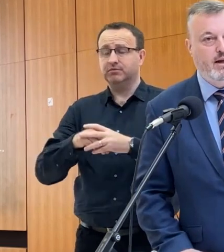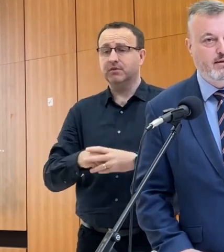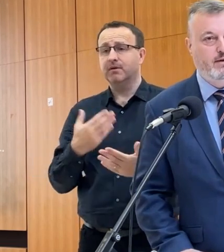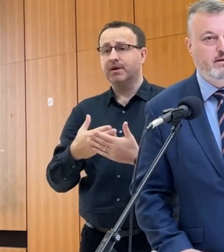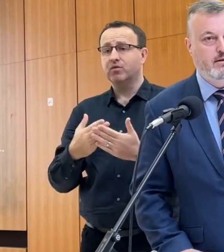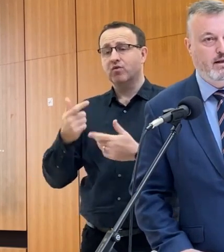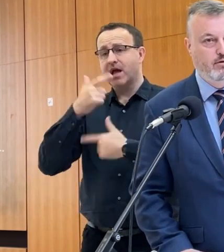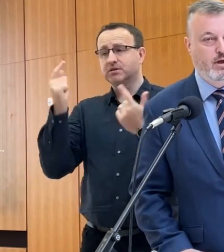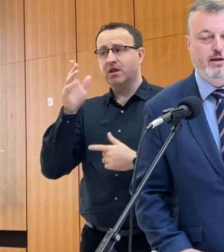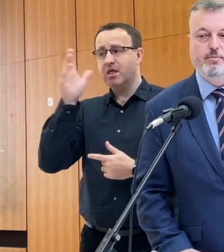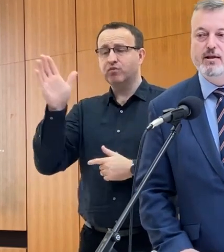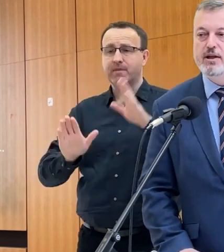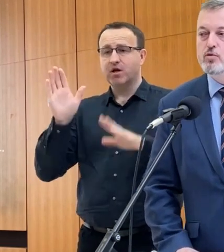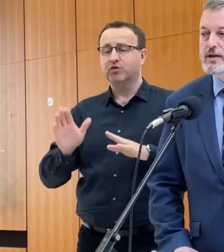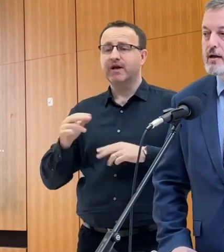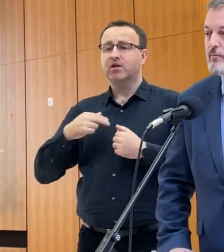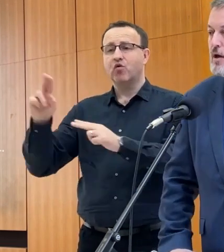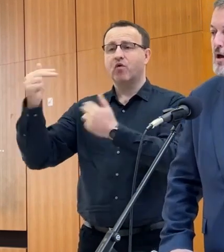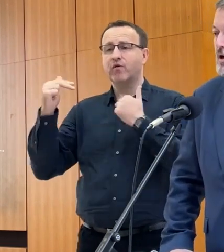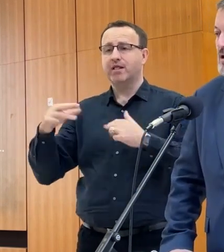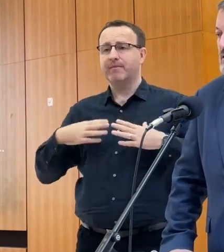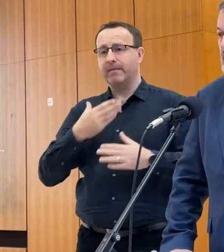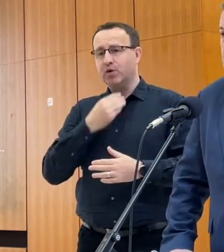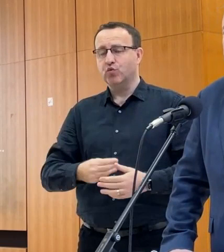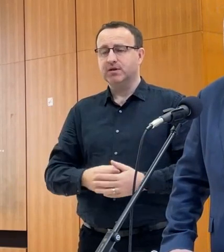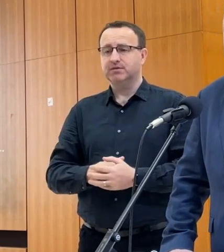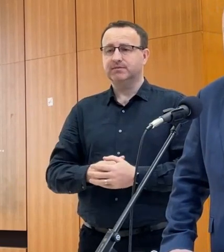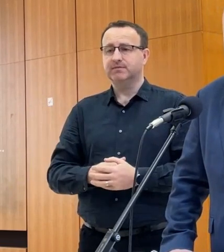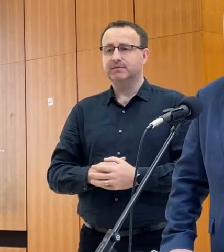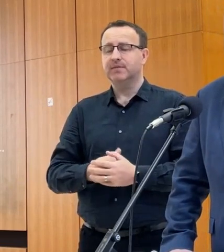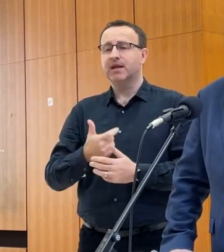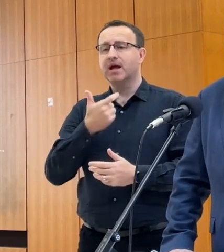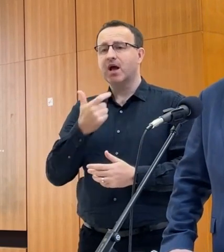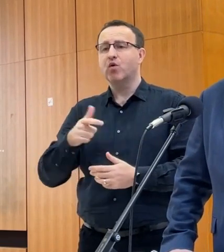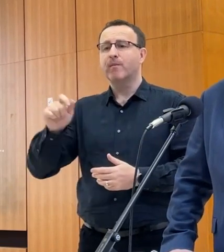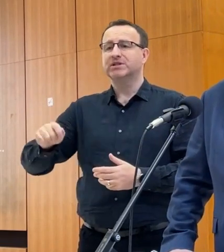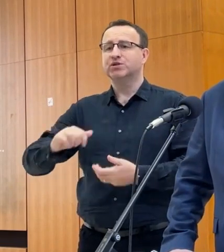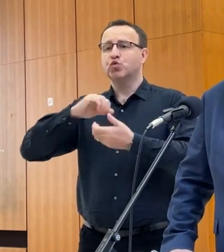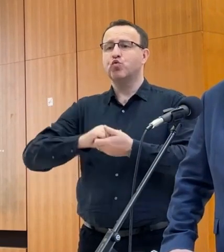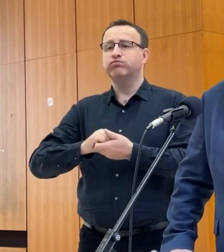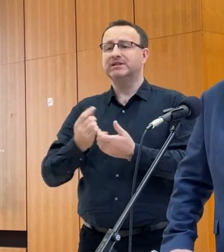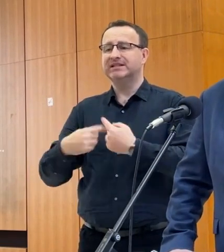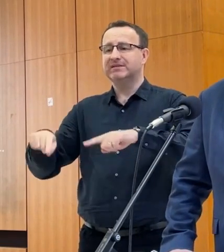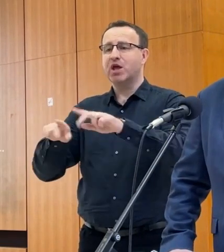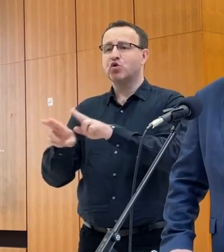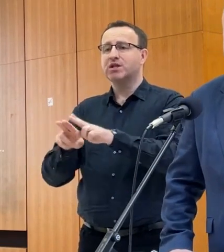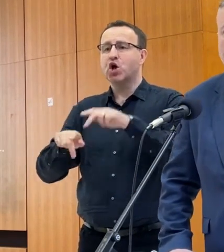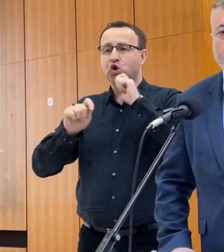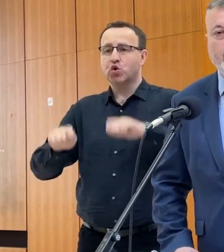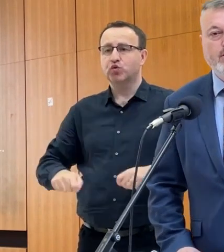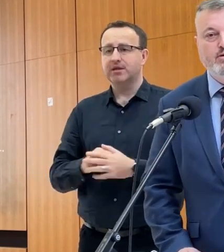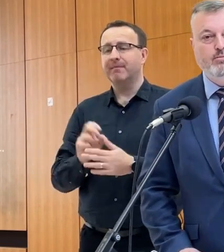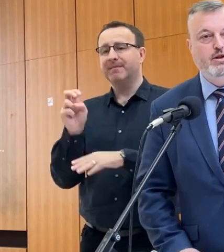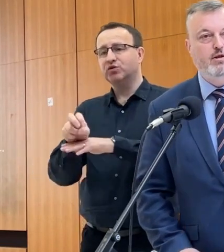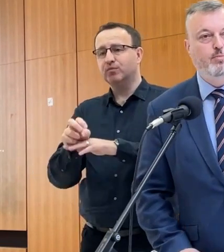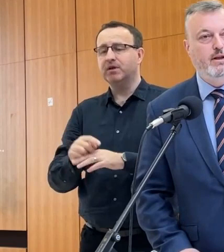nebudeme hlasovať za odvolanie pána Mikulca. Ako sa poslanecký klub Sme rodina rozhodne nakoniec k tomu